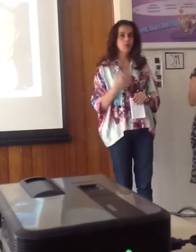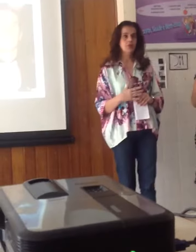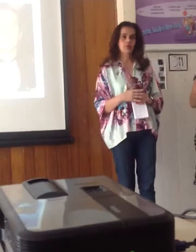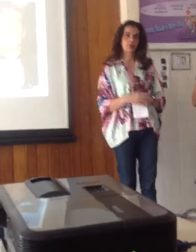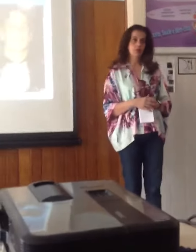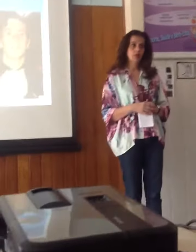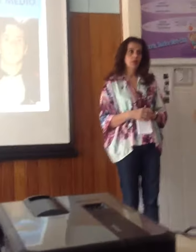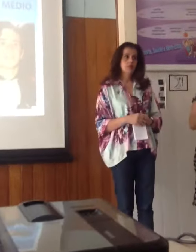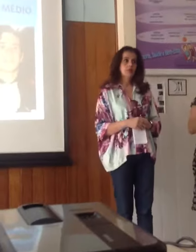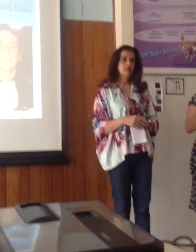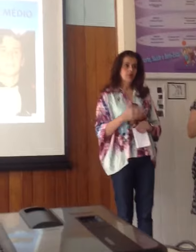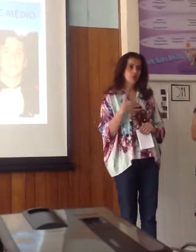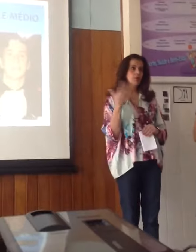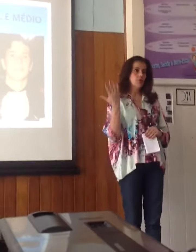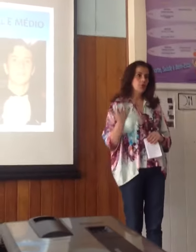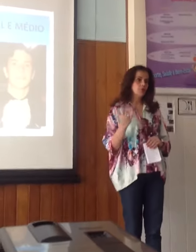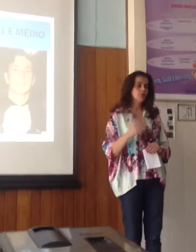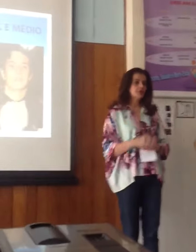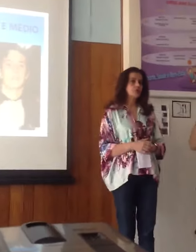surdos,